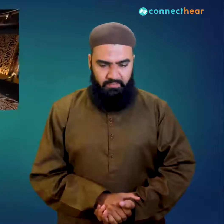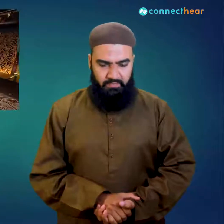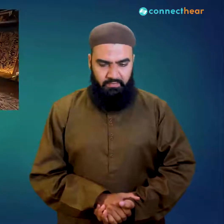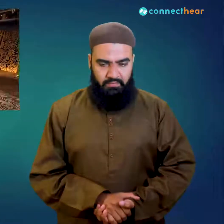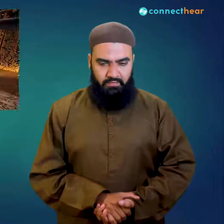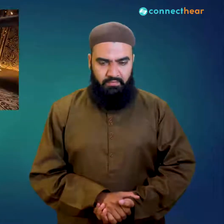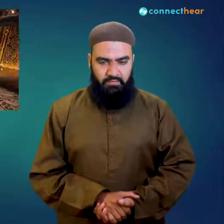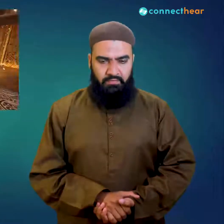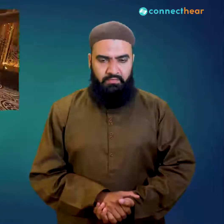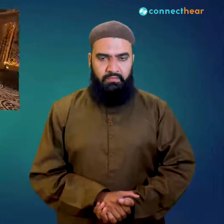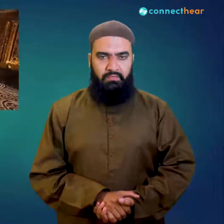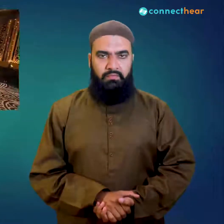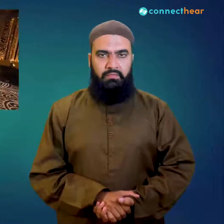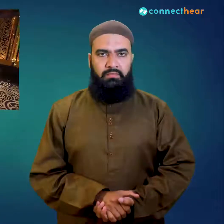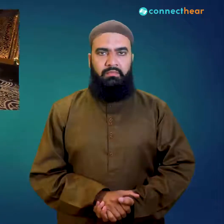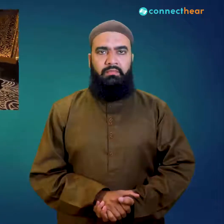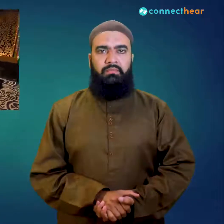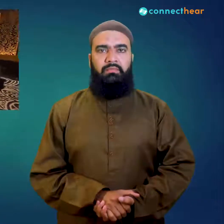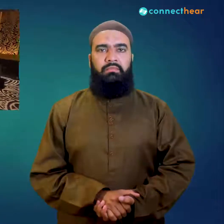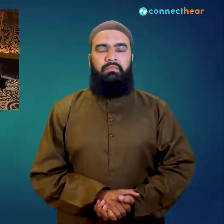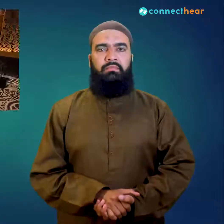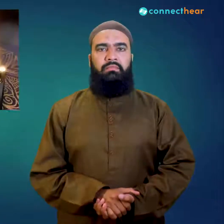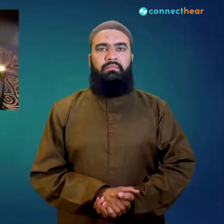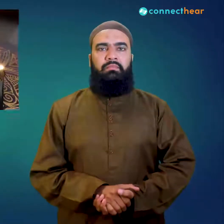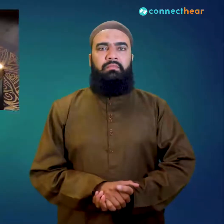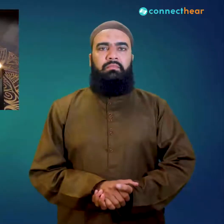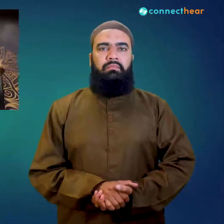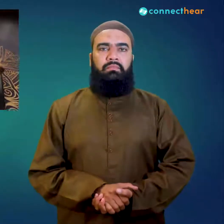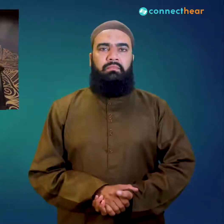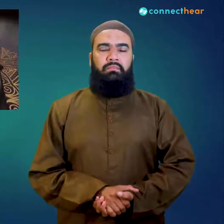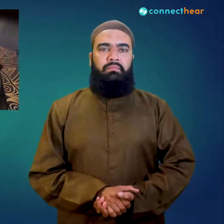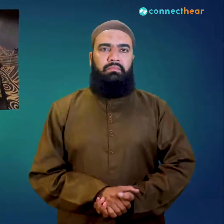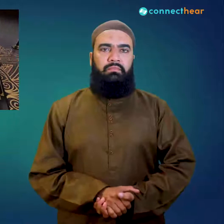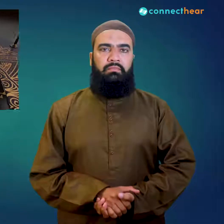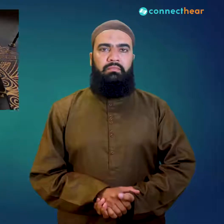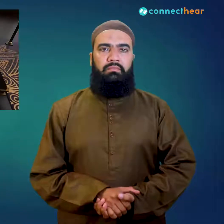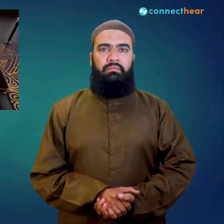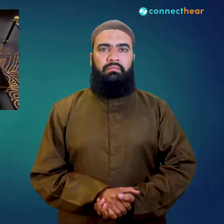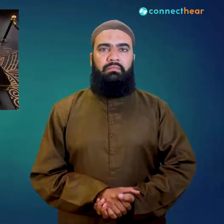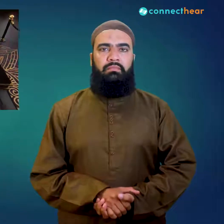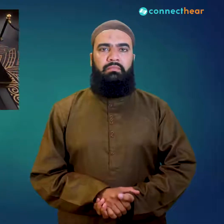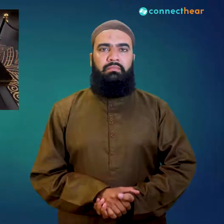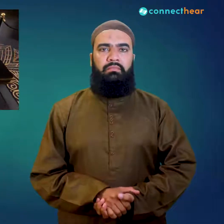القرآن ام على قلوب